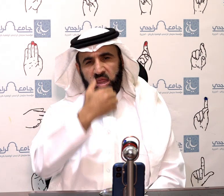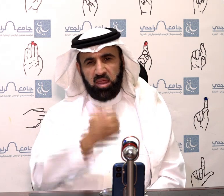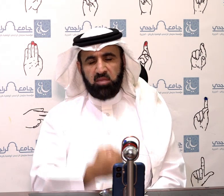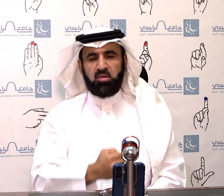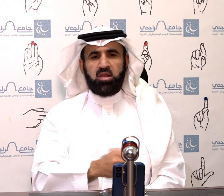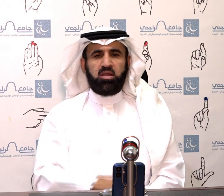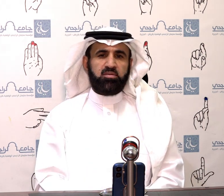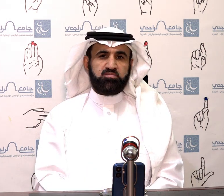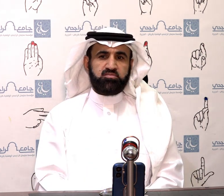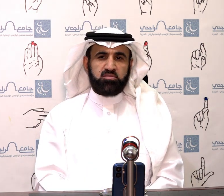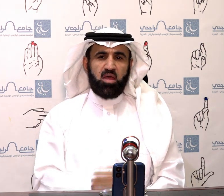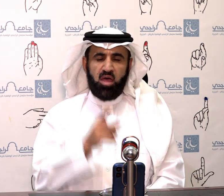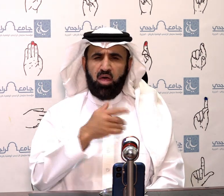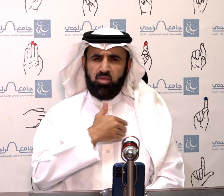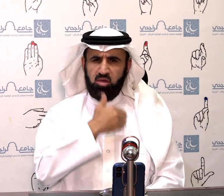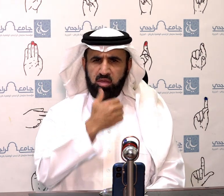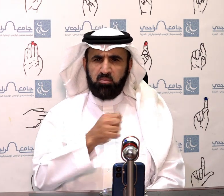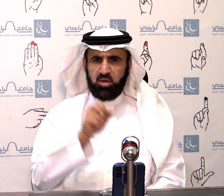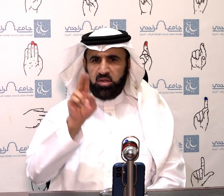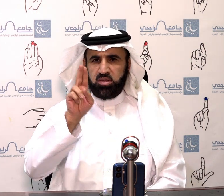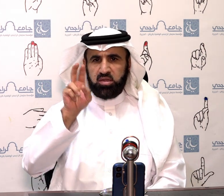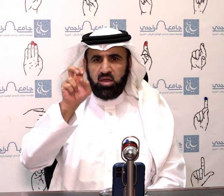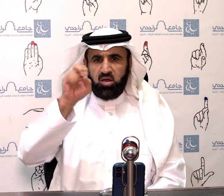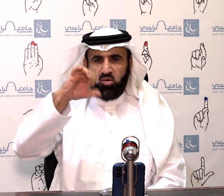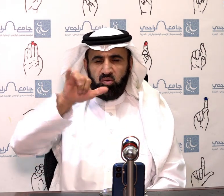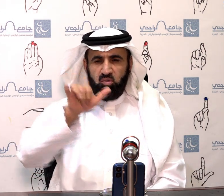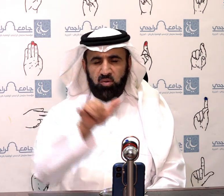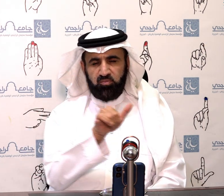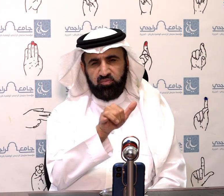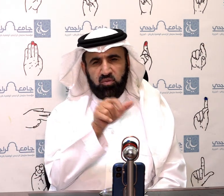هي التقوى عباد الله، التي